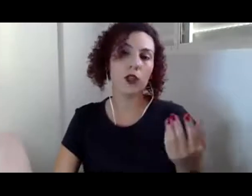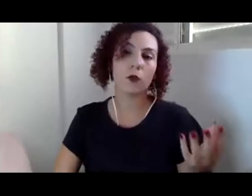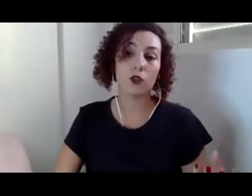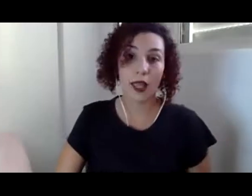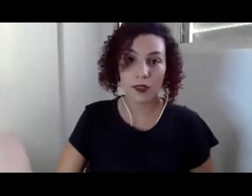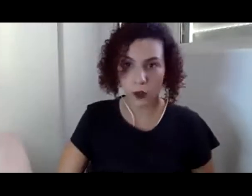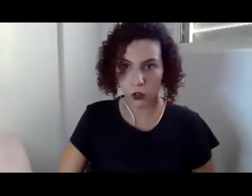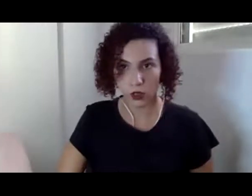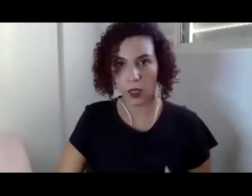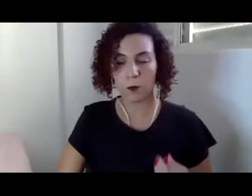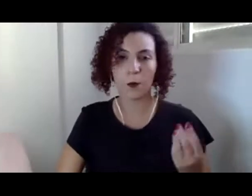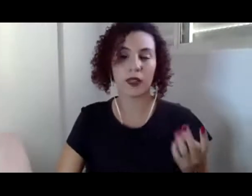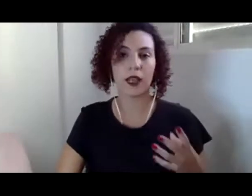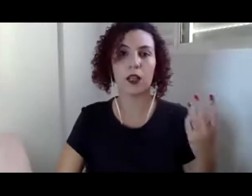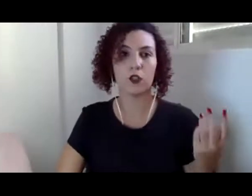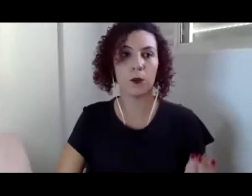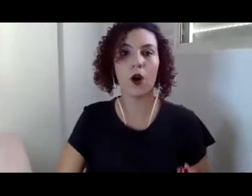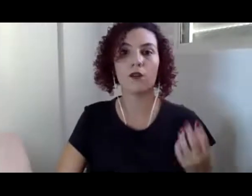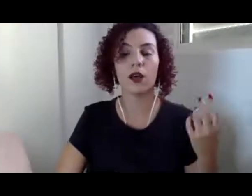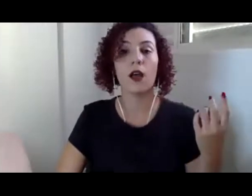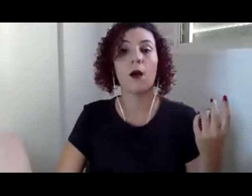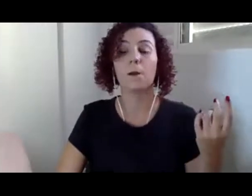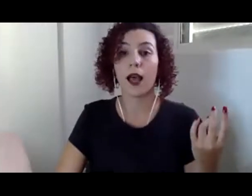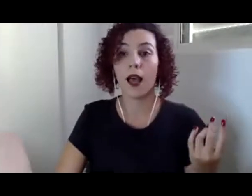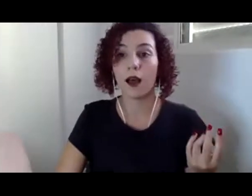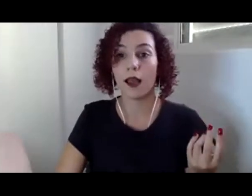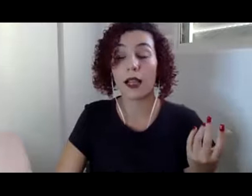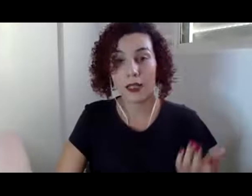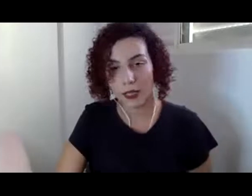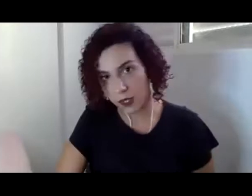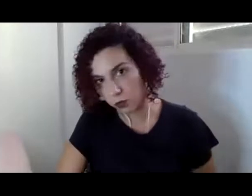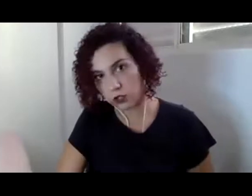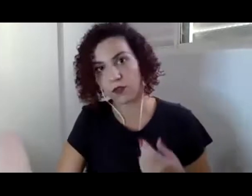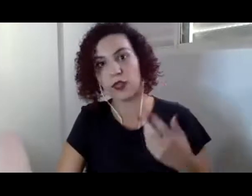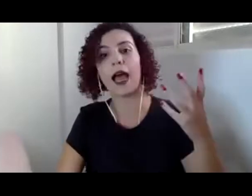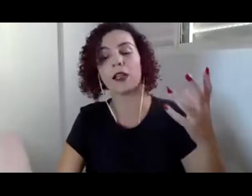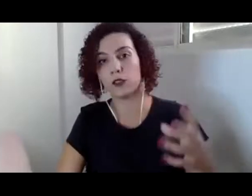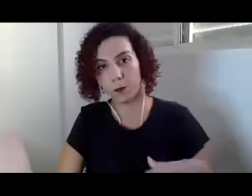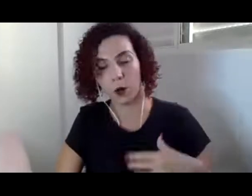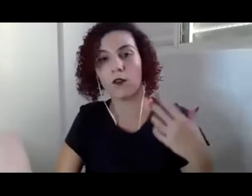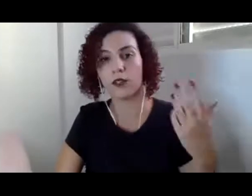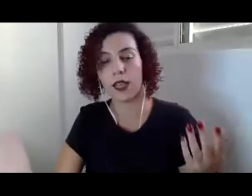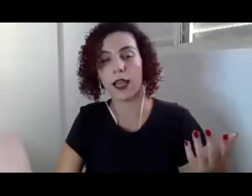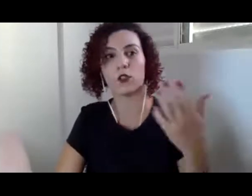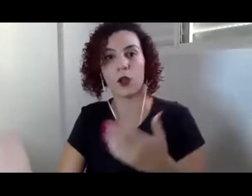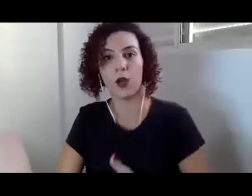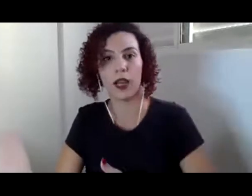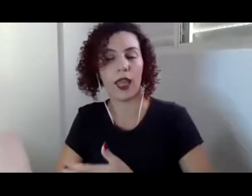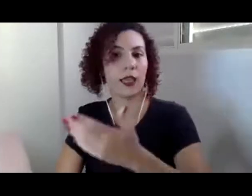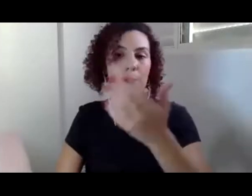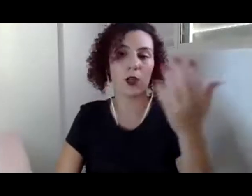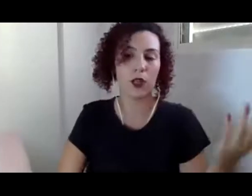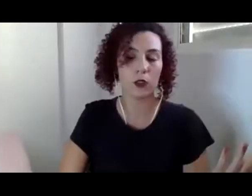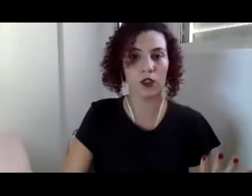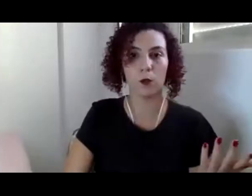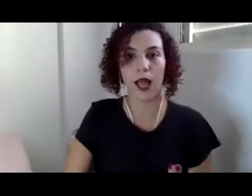educação, direito à dilação de tempo para entrega de prova, para realização de atividades e provas, né, a gente tem o Enem